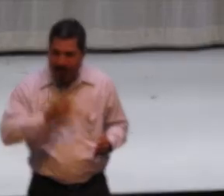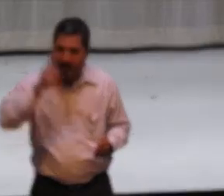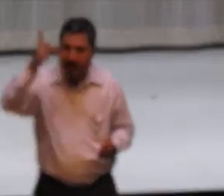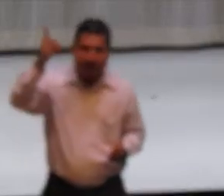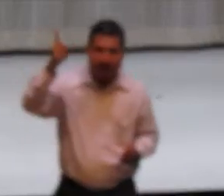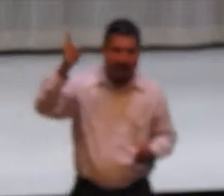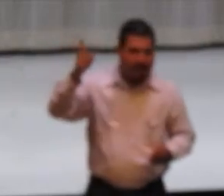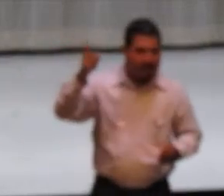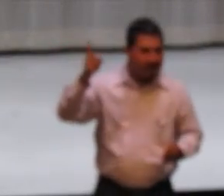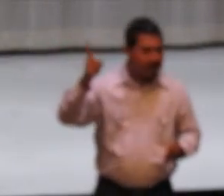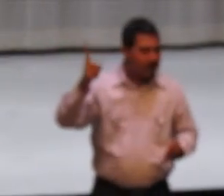allá